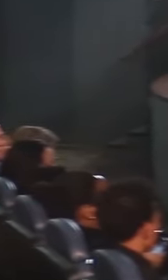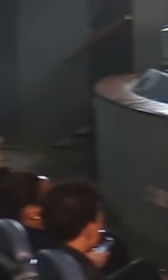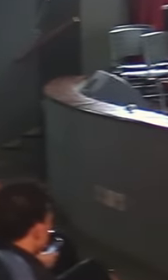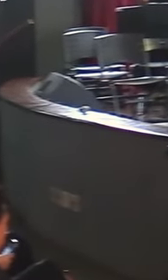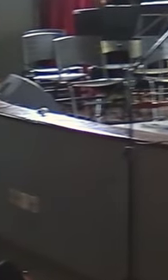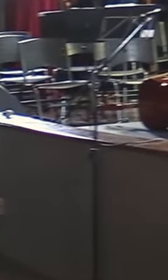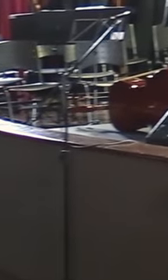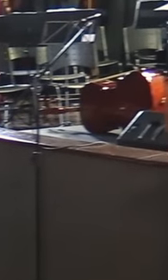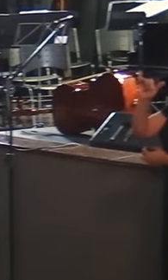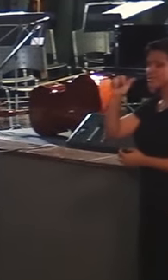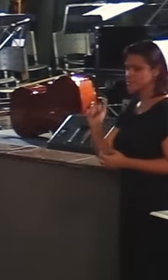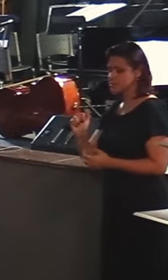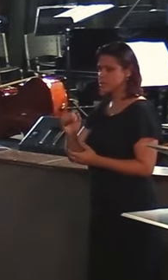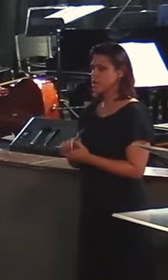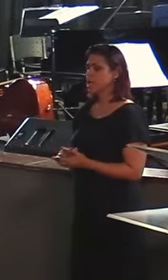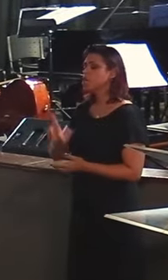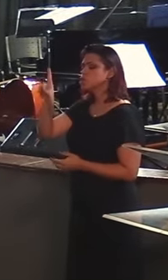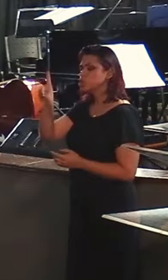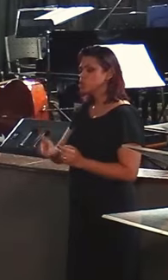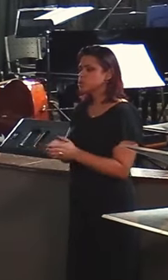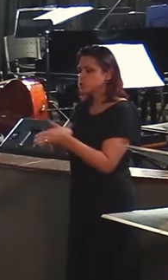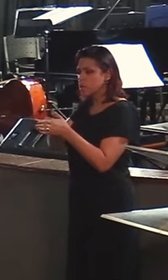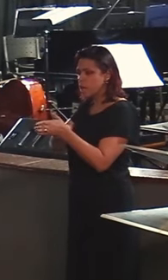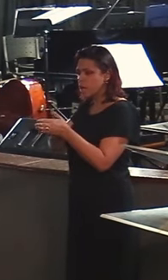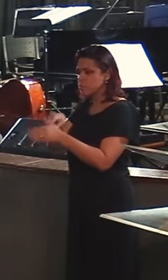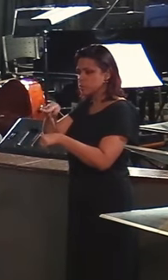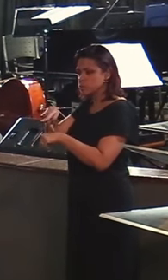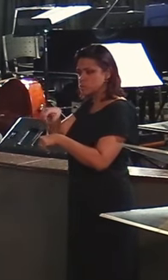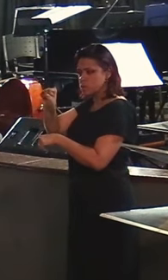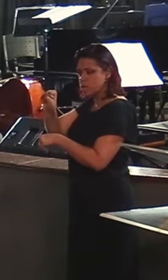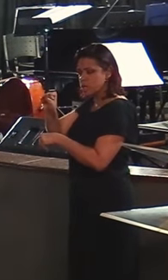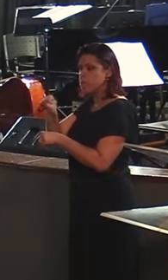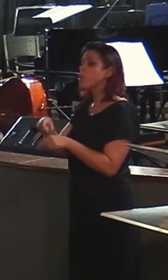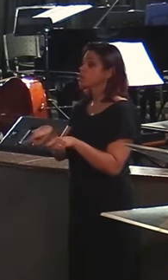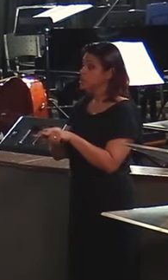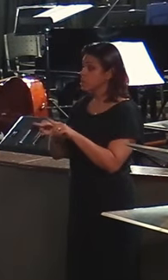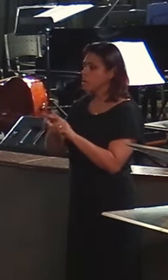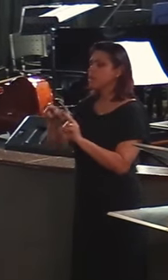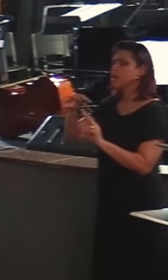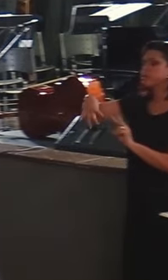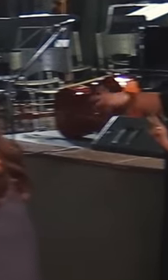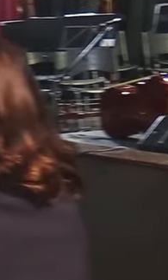Márcia Regina Pereira Lima, diretora de Pesquisa e Pós-Graduação, Campus Vitória.